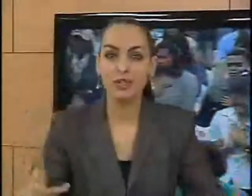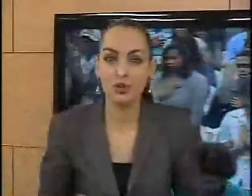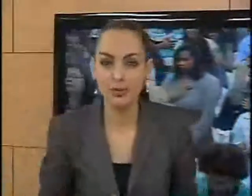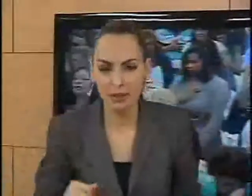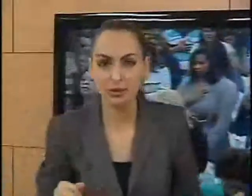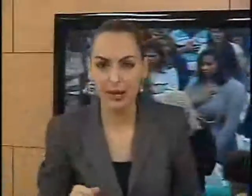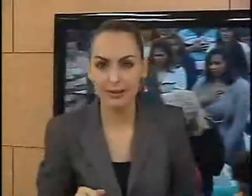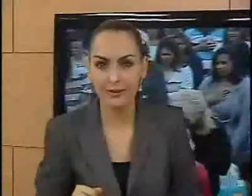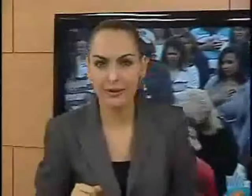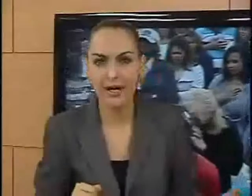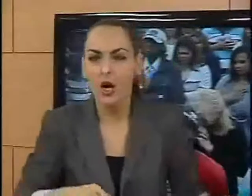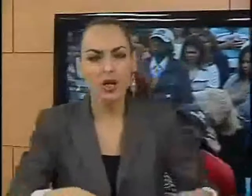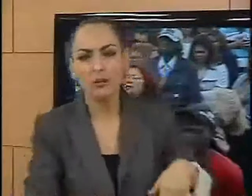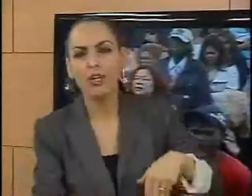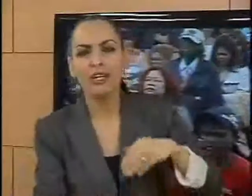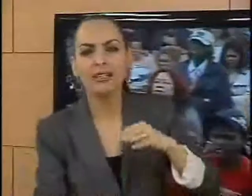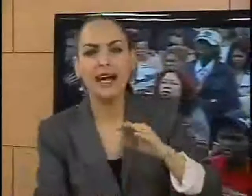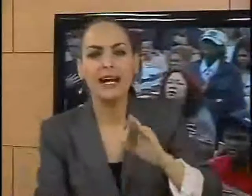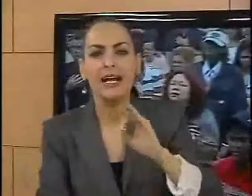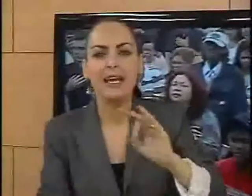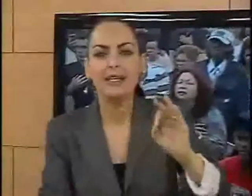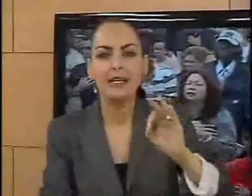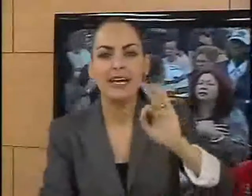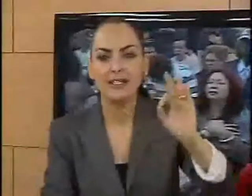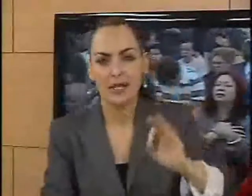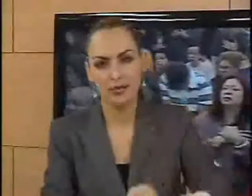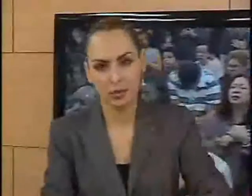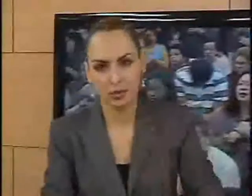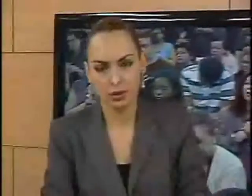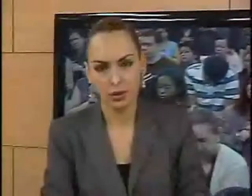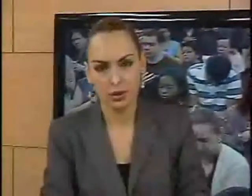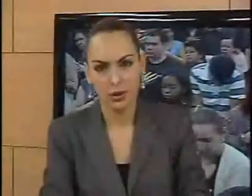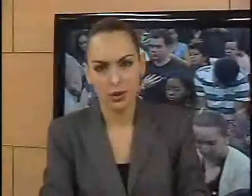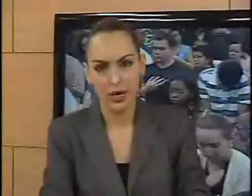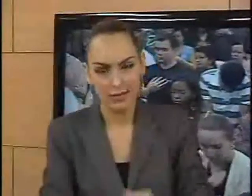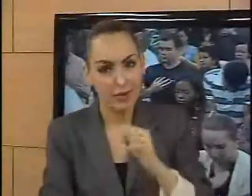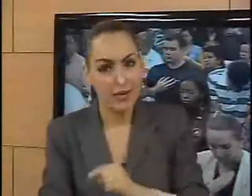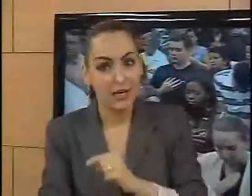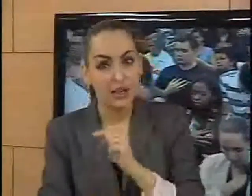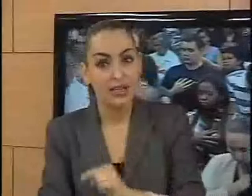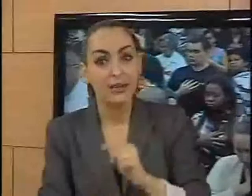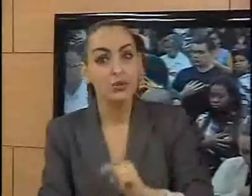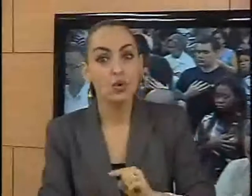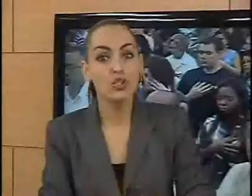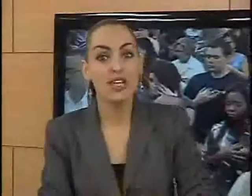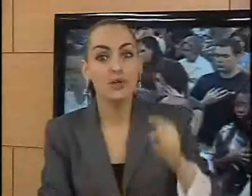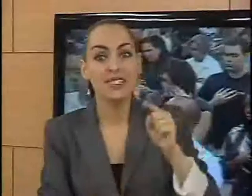pessoa abençoada. Olha, eu poderia te dar N exemplos. A Bíblia está dando um conselho: acima